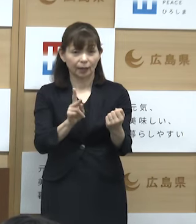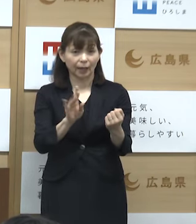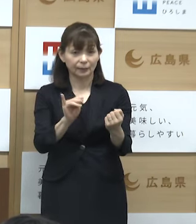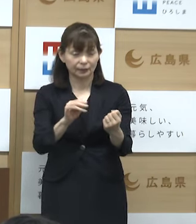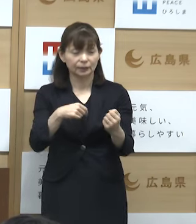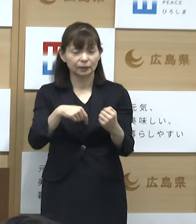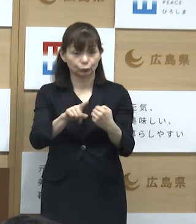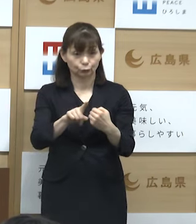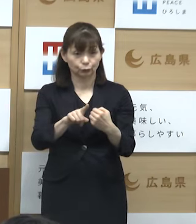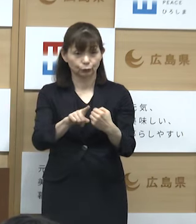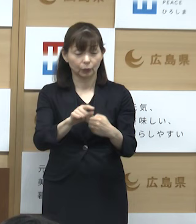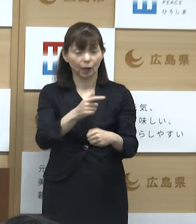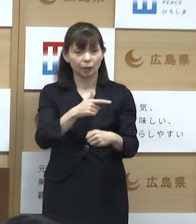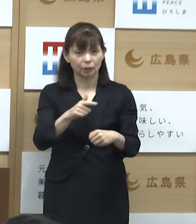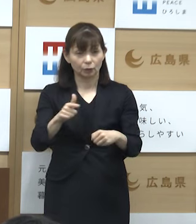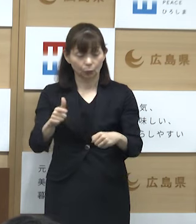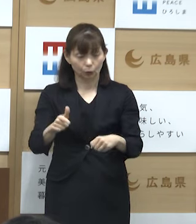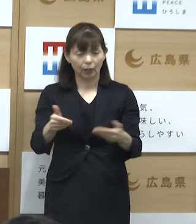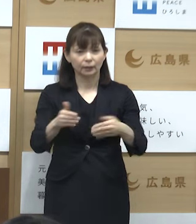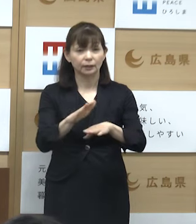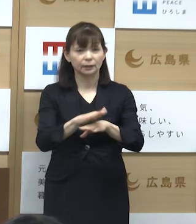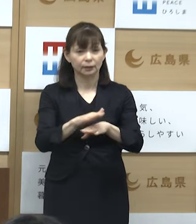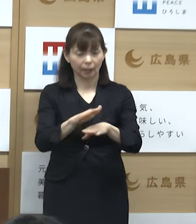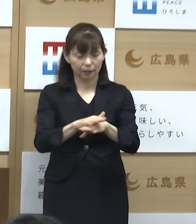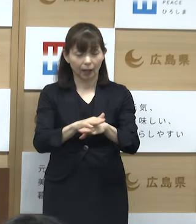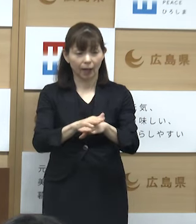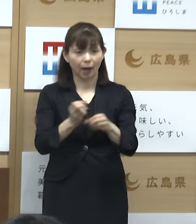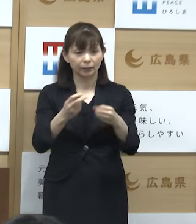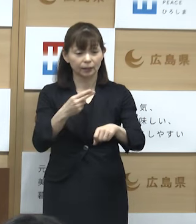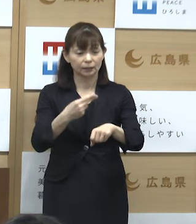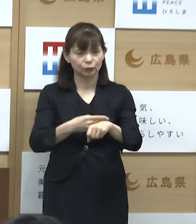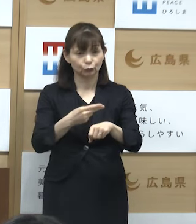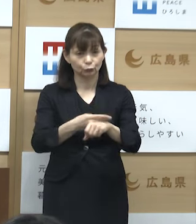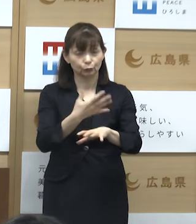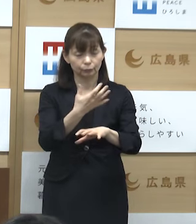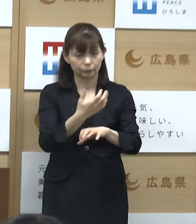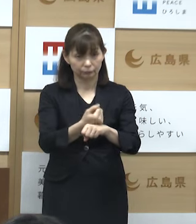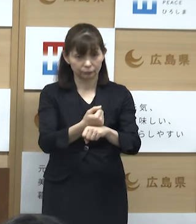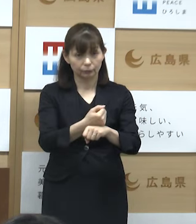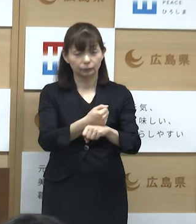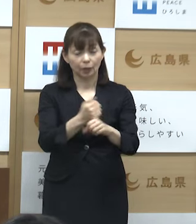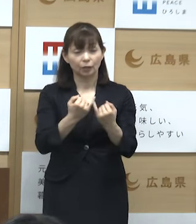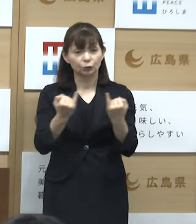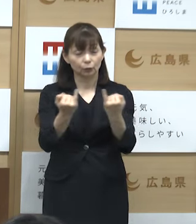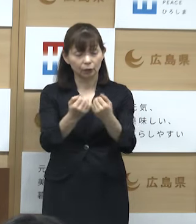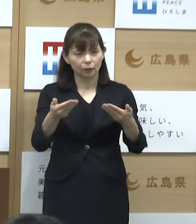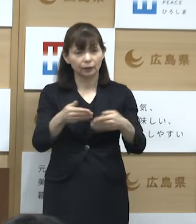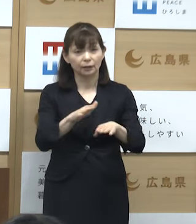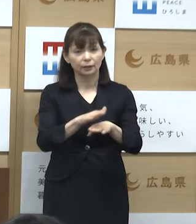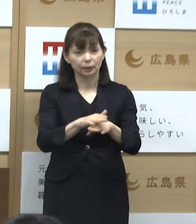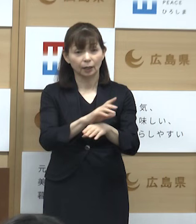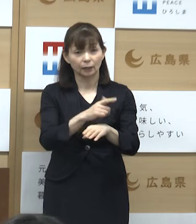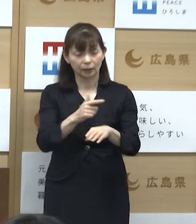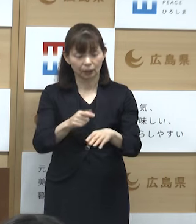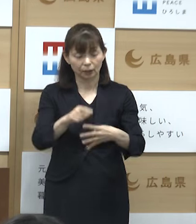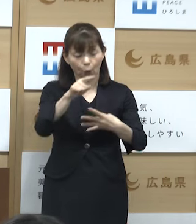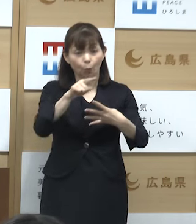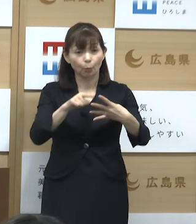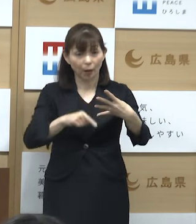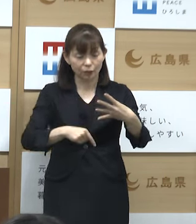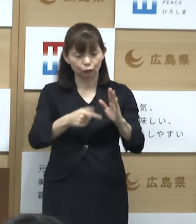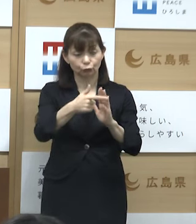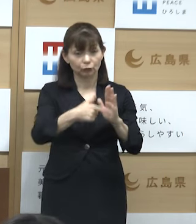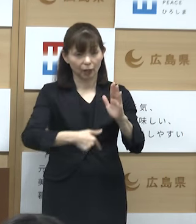、女性活躍などを毎週違ったテーマで人的資本経営の理解促進を図るセミナーを行います